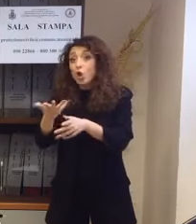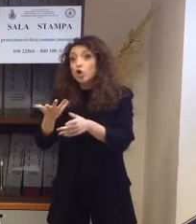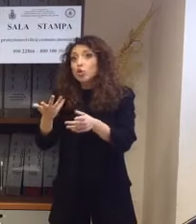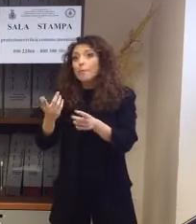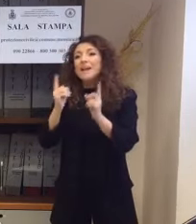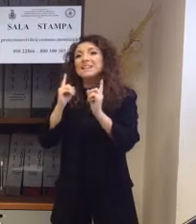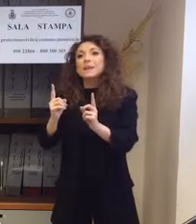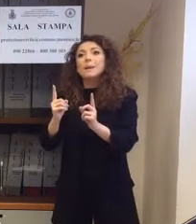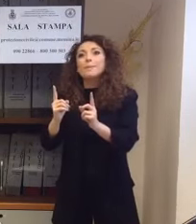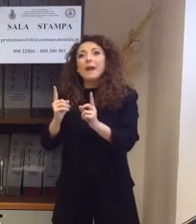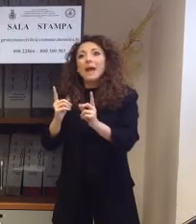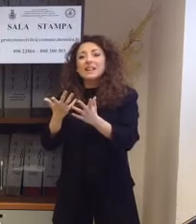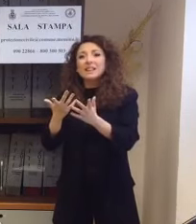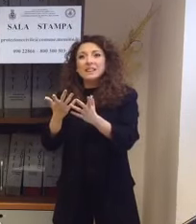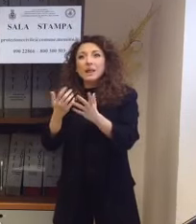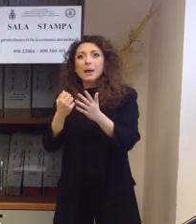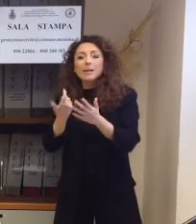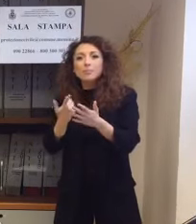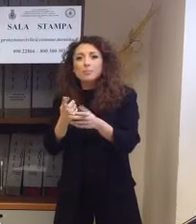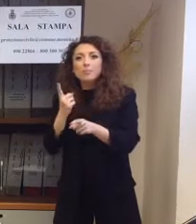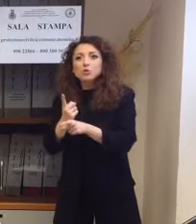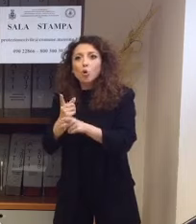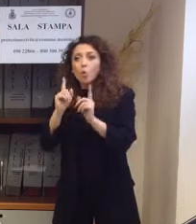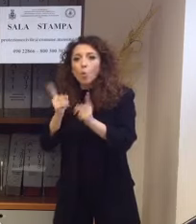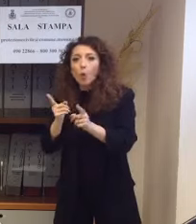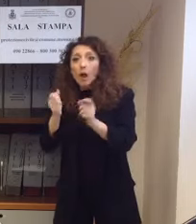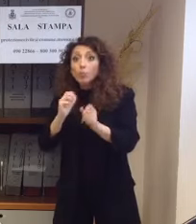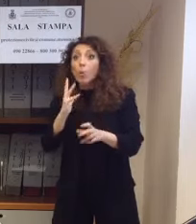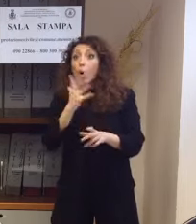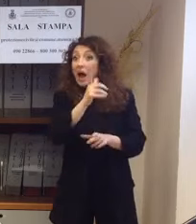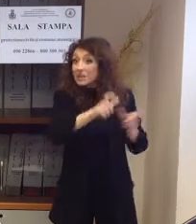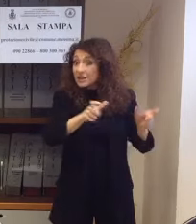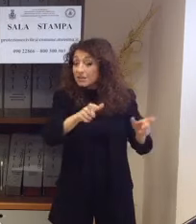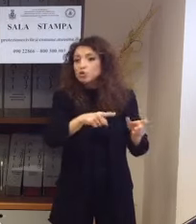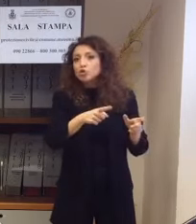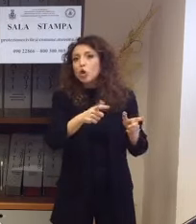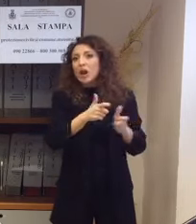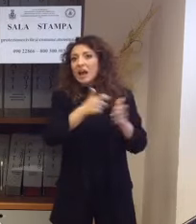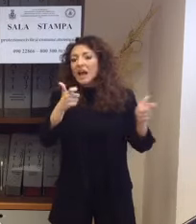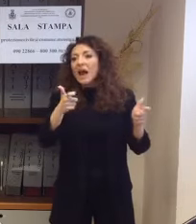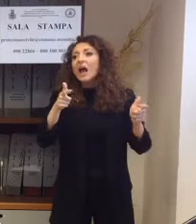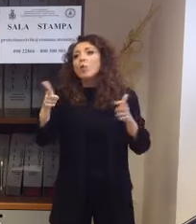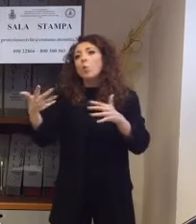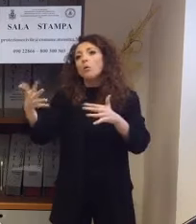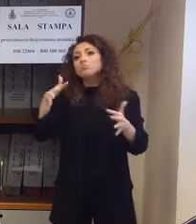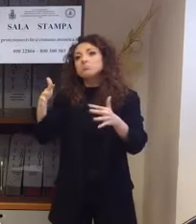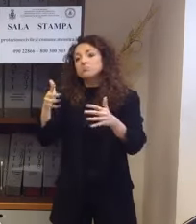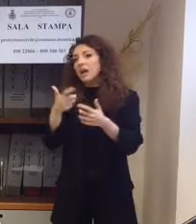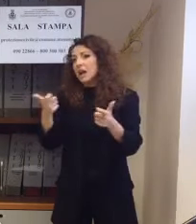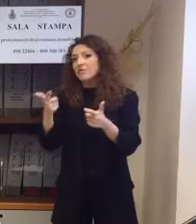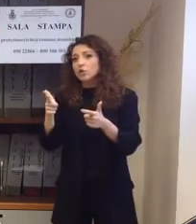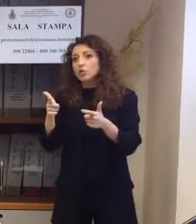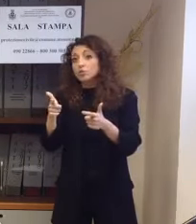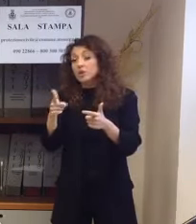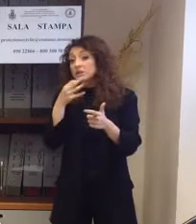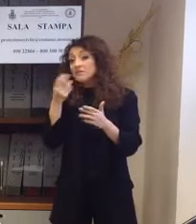dimensioni minori rispetto ad altri. Altro messaggio che devo leggere, e che